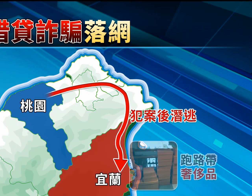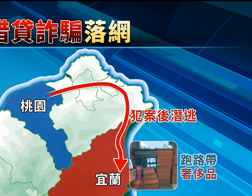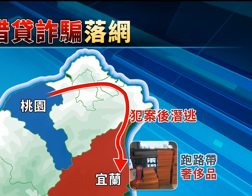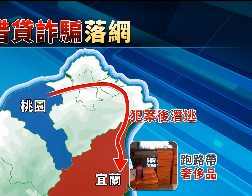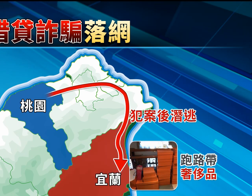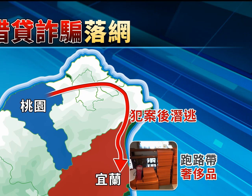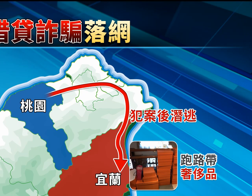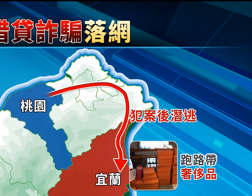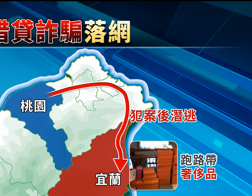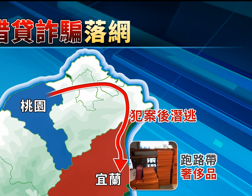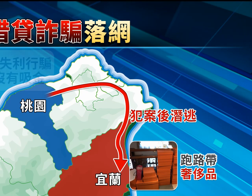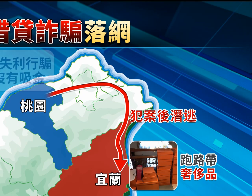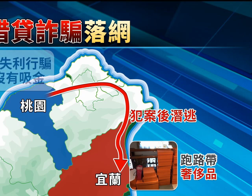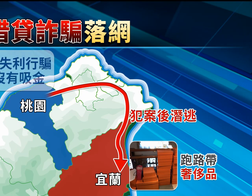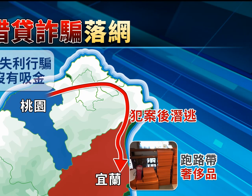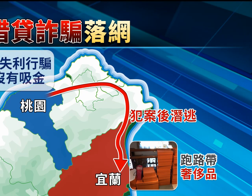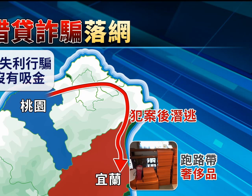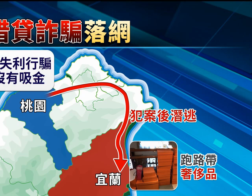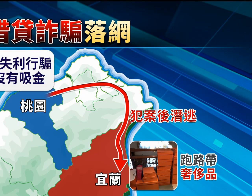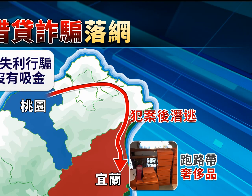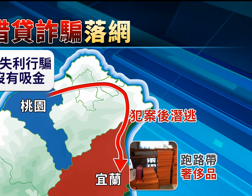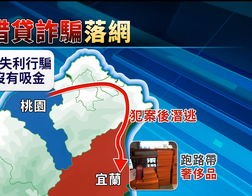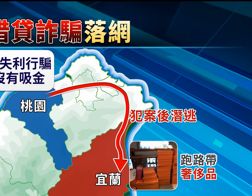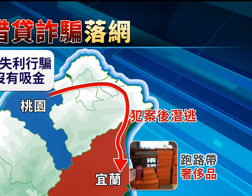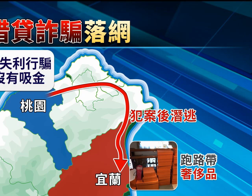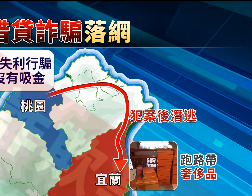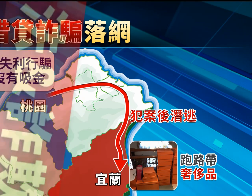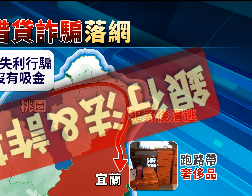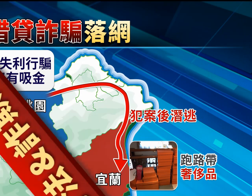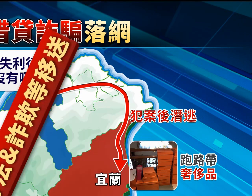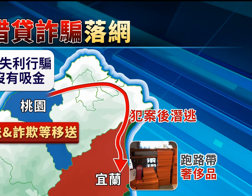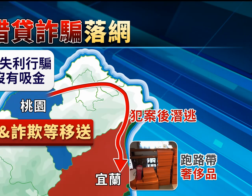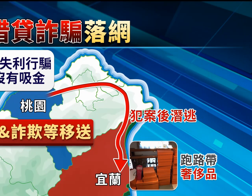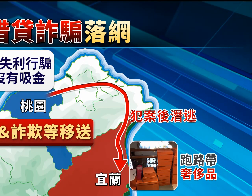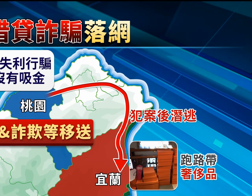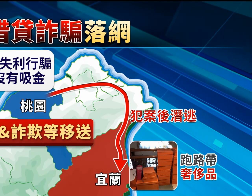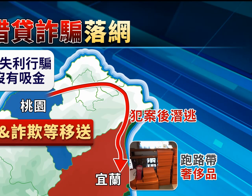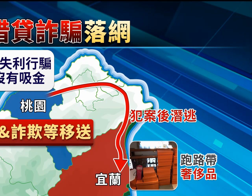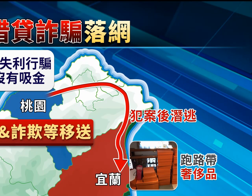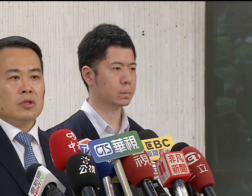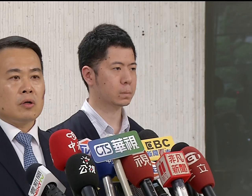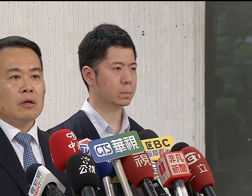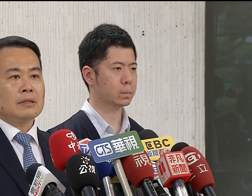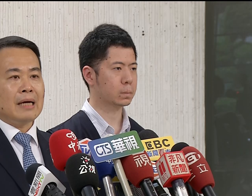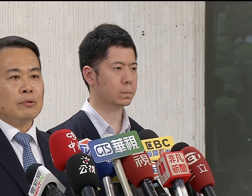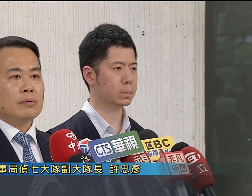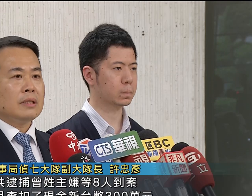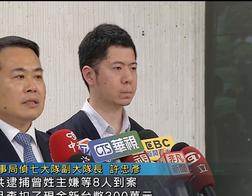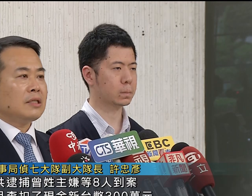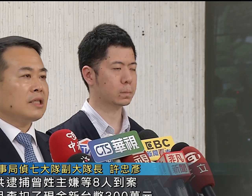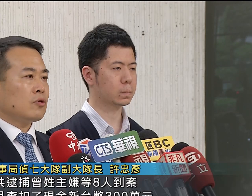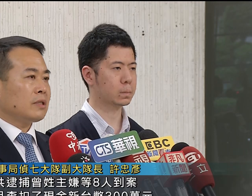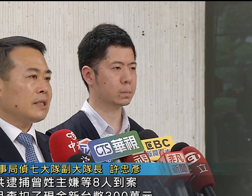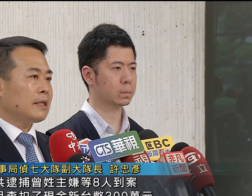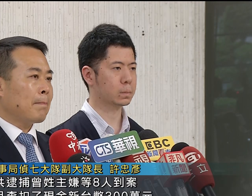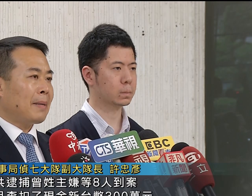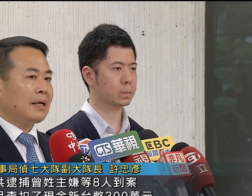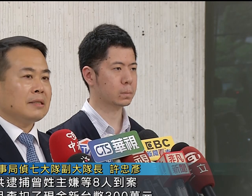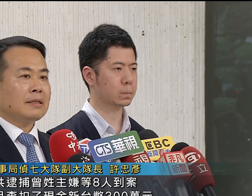有吸金。在4号讯后，遭到警方以涉犯银行法及诈欺等罪嫌移送。 总共逮捕曾姓主嫌等8人到